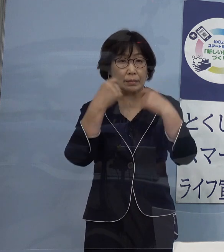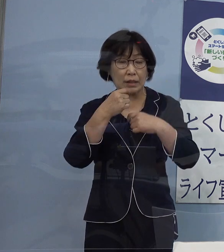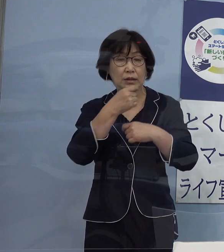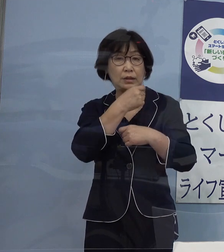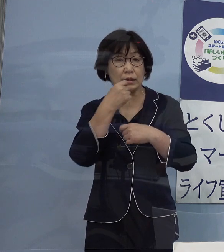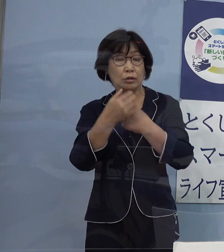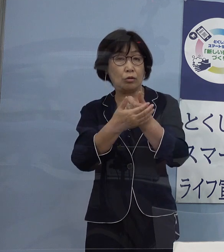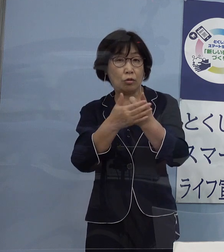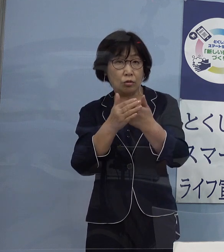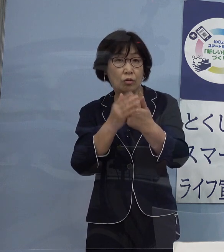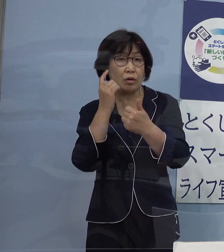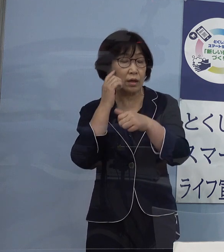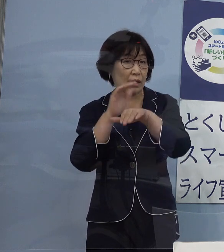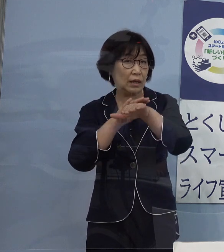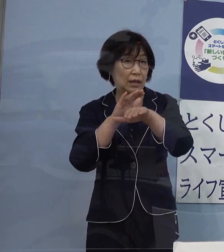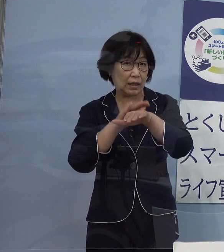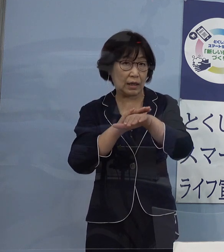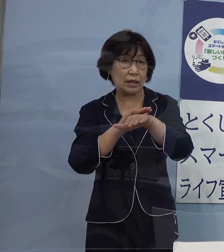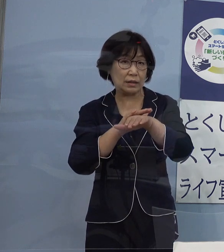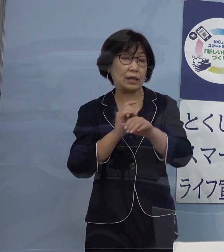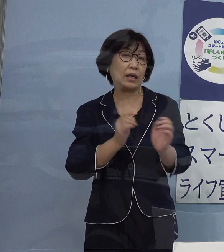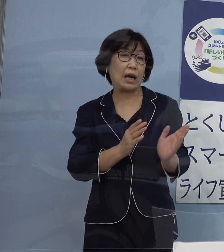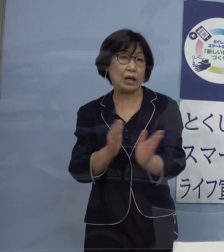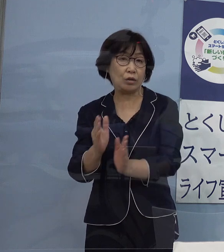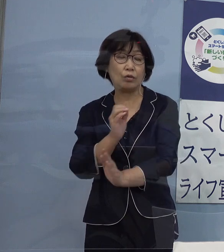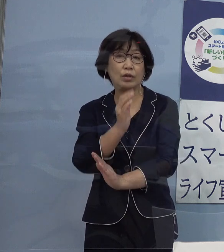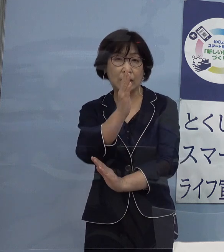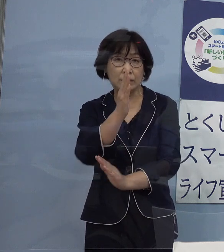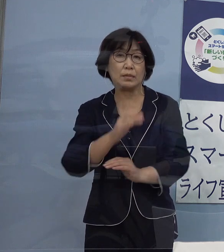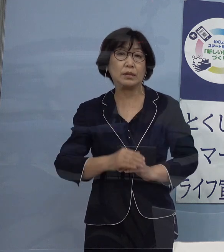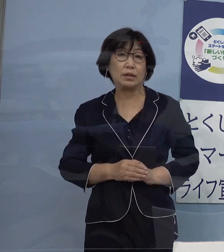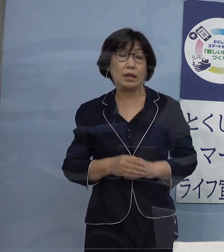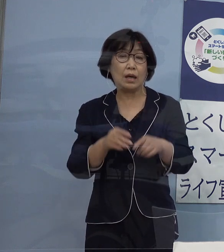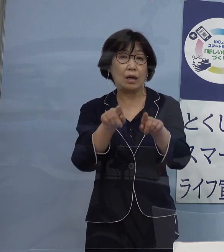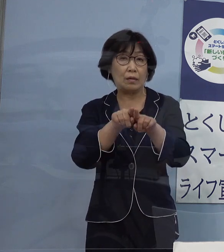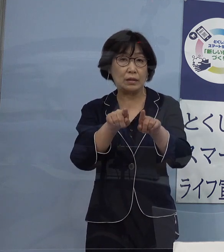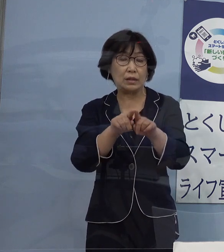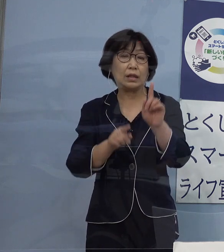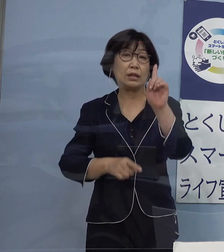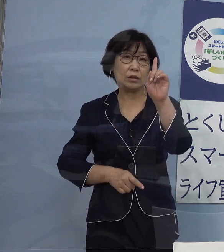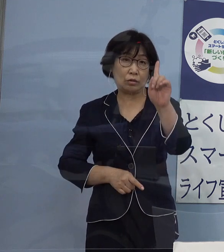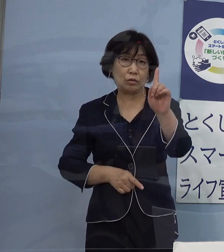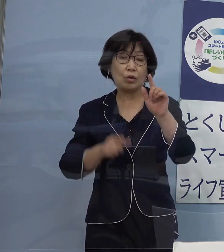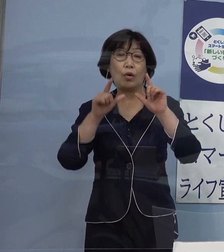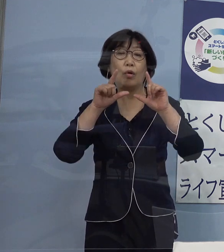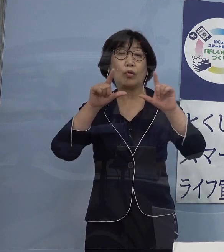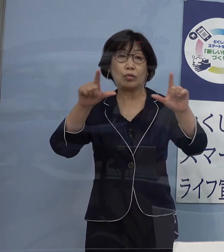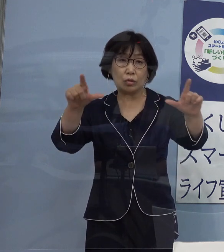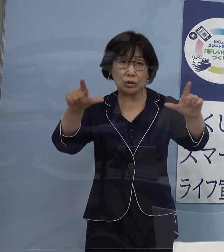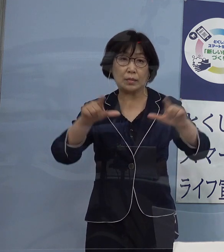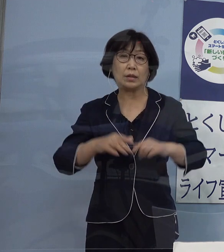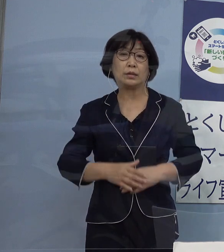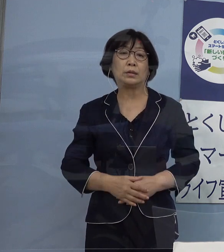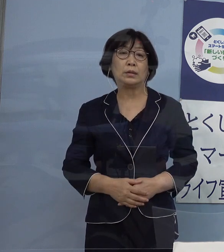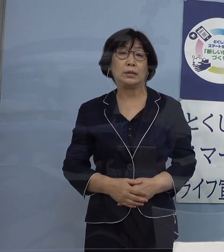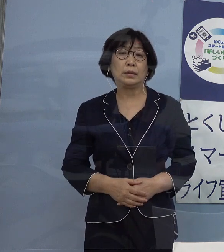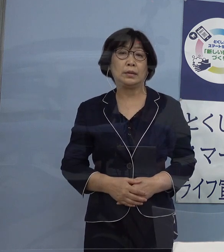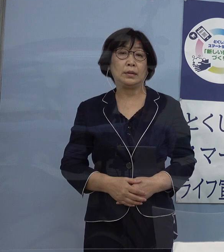ひご配慮をよろしくお願いをいたします。合わせて1点ご報告をさせていただきます